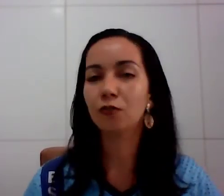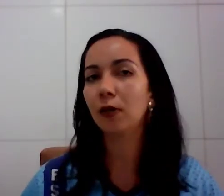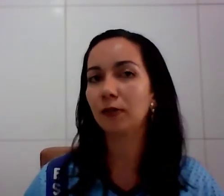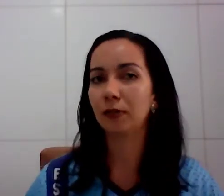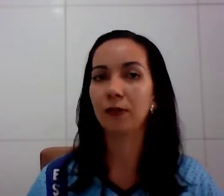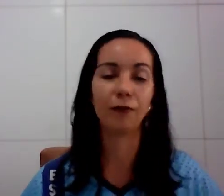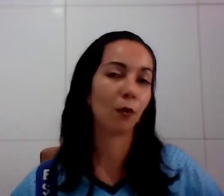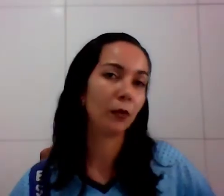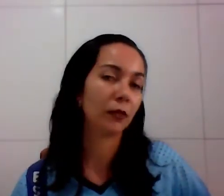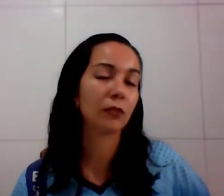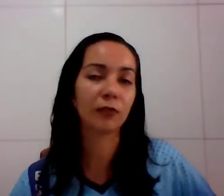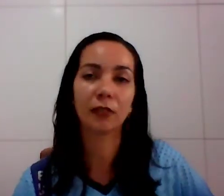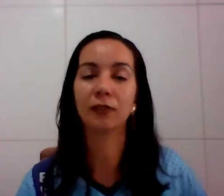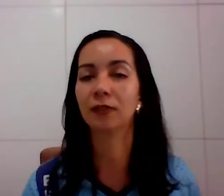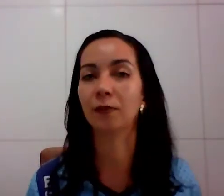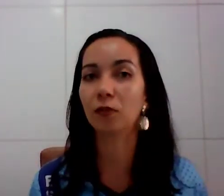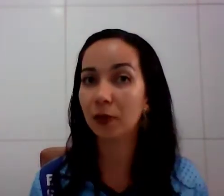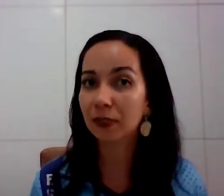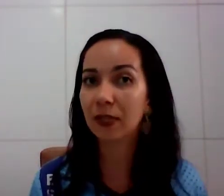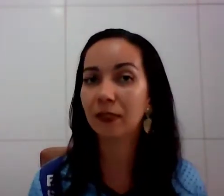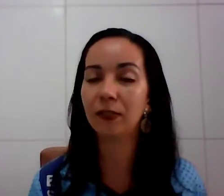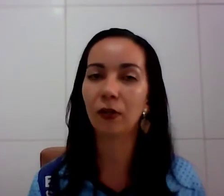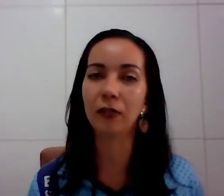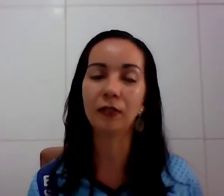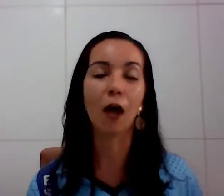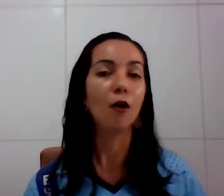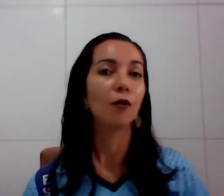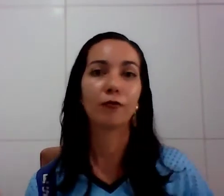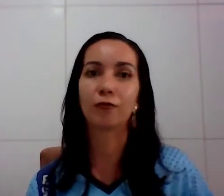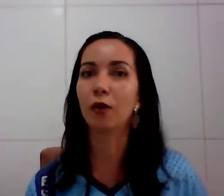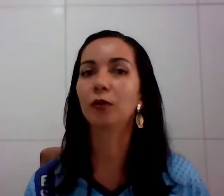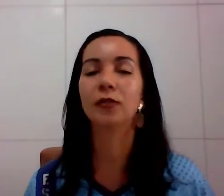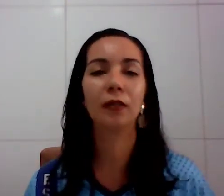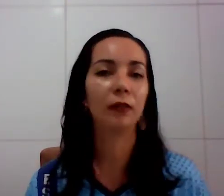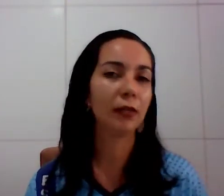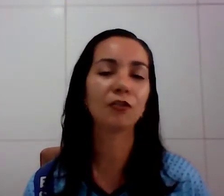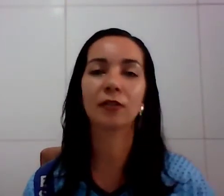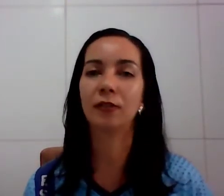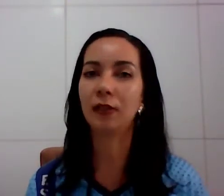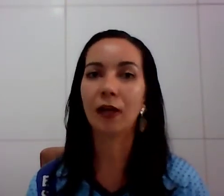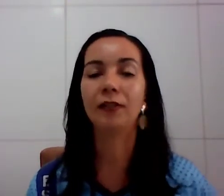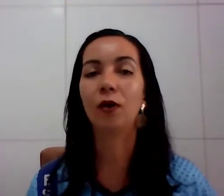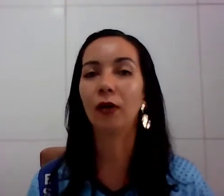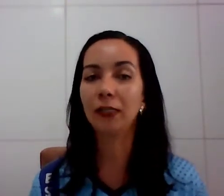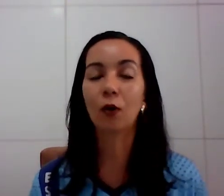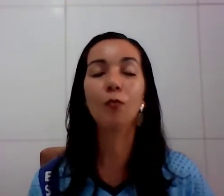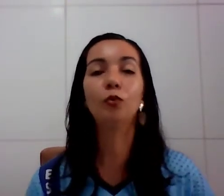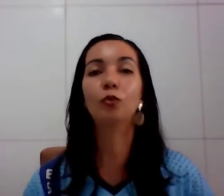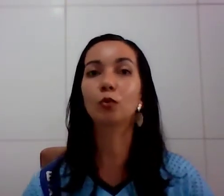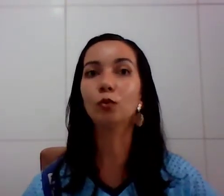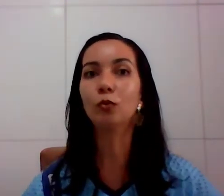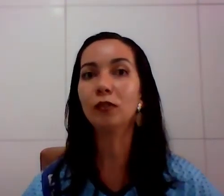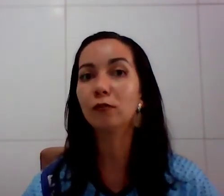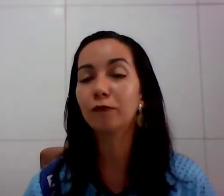do Recife, ou então, se você quiser saber sobre a cidade de Olinda, fotos antigas da cidade de Olinda, como tudo isso